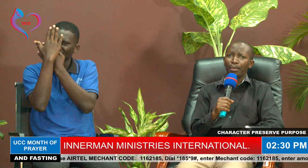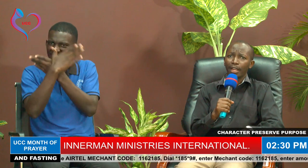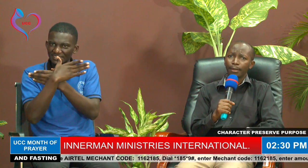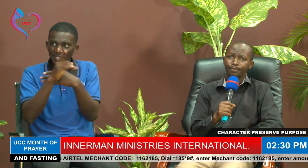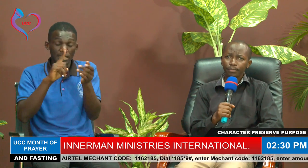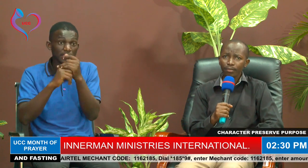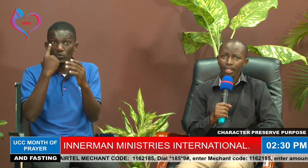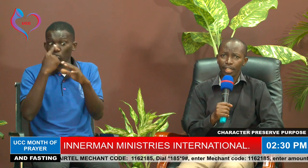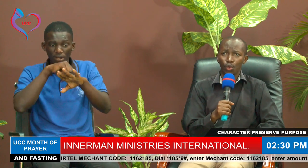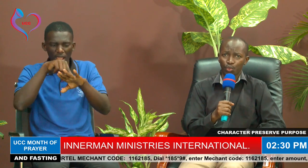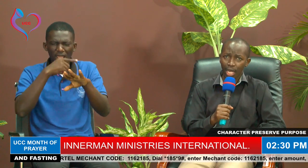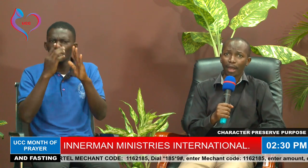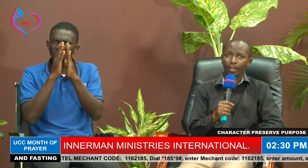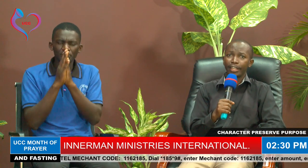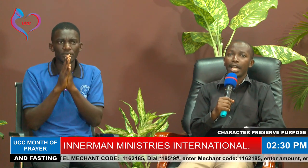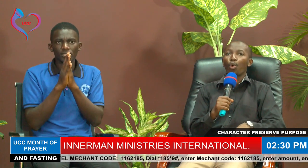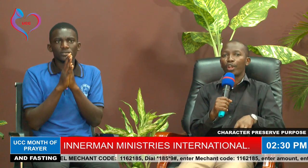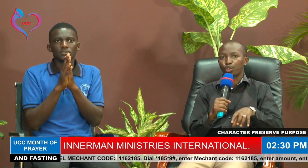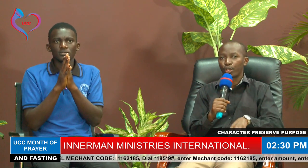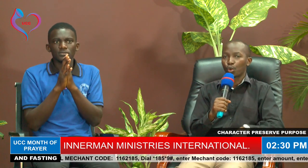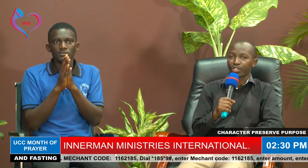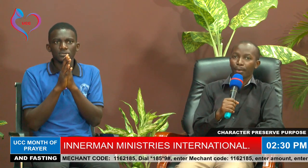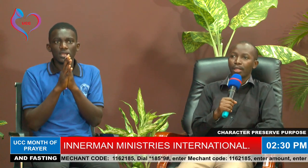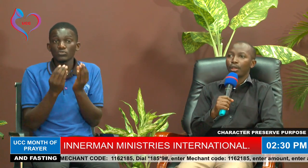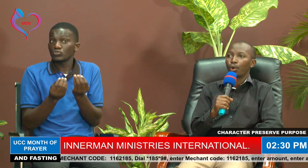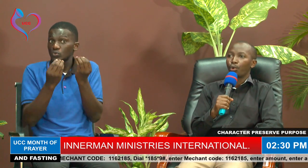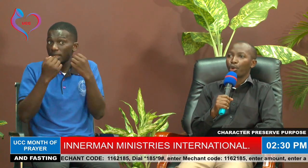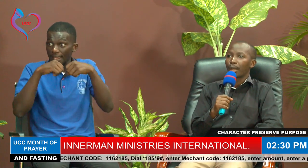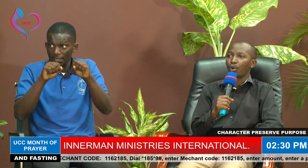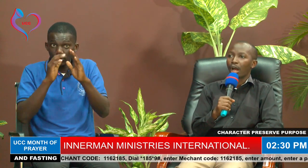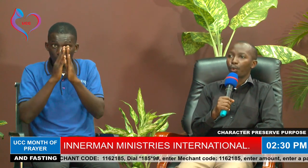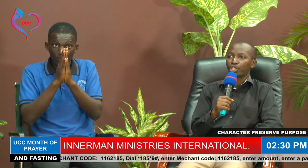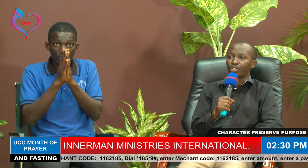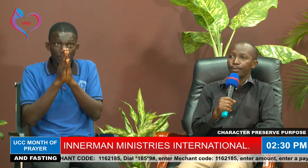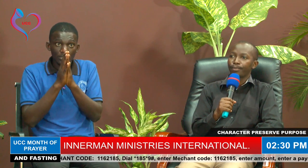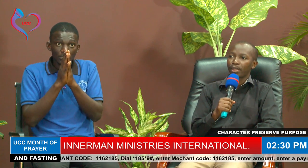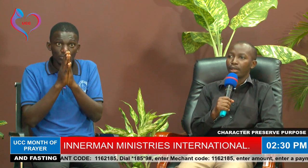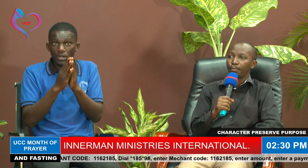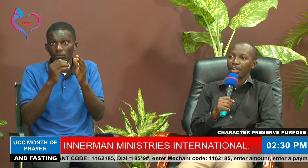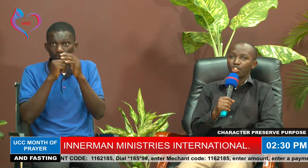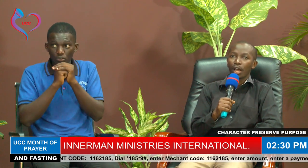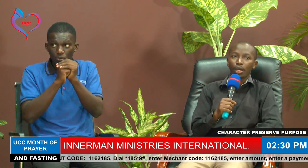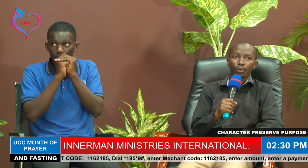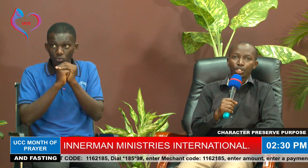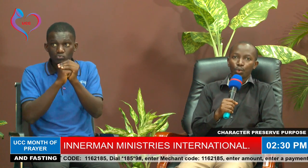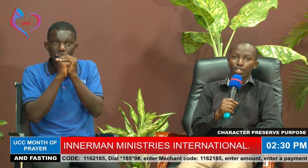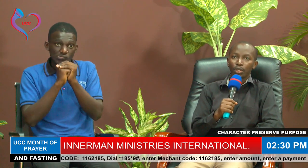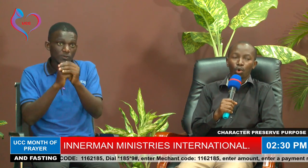mbera. Eyo kusaba. Nena wakule chukule chukusaba. Ono mbio gira binonga worship team. Baja kuchituti.